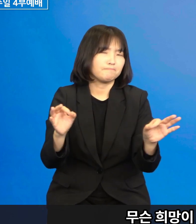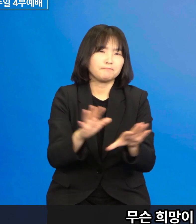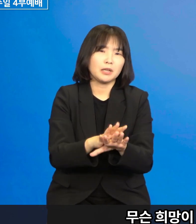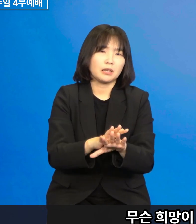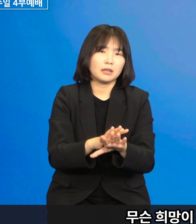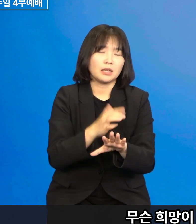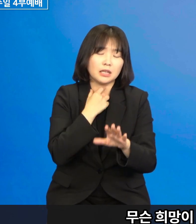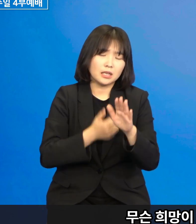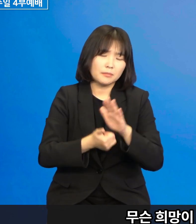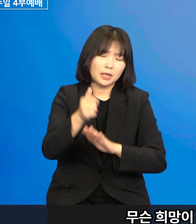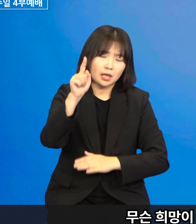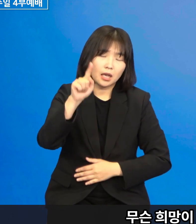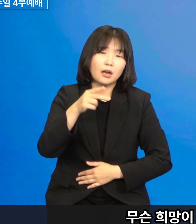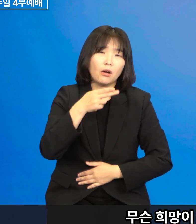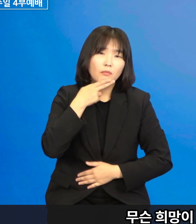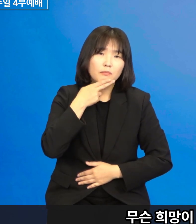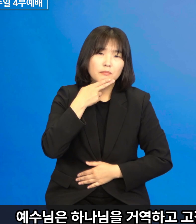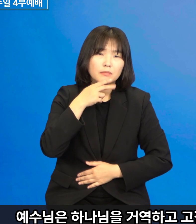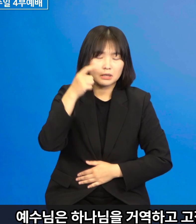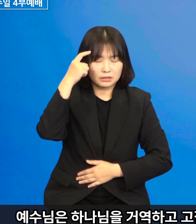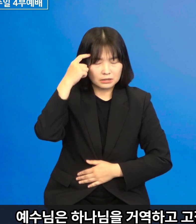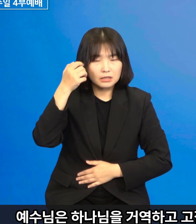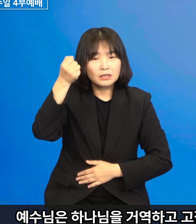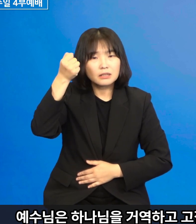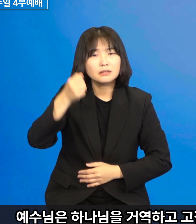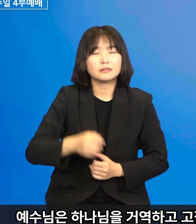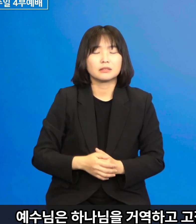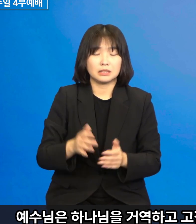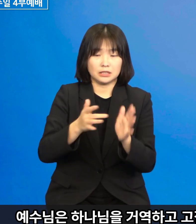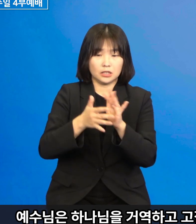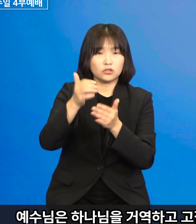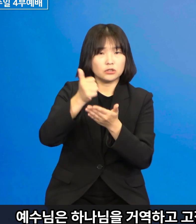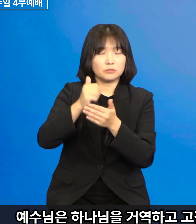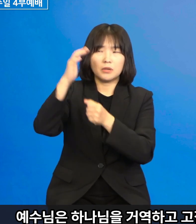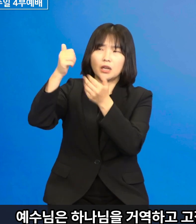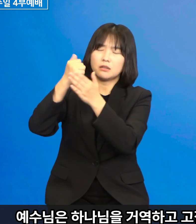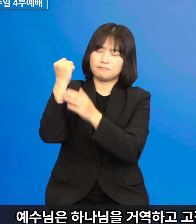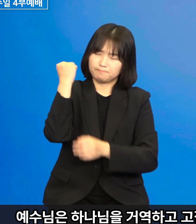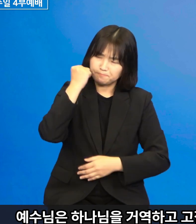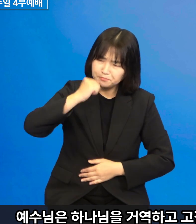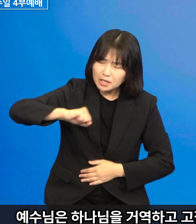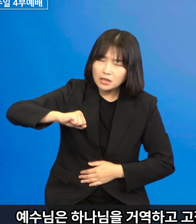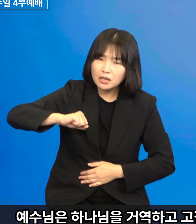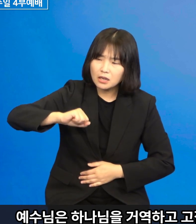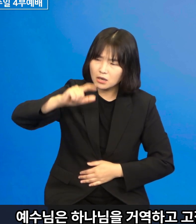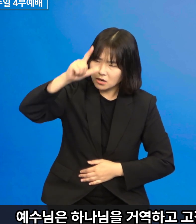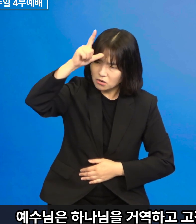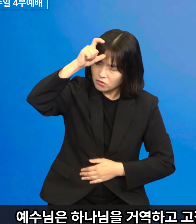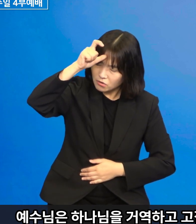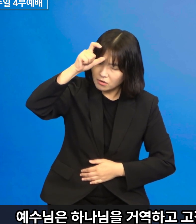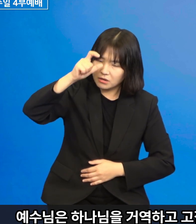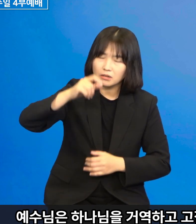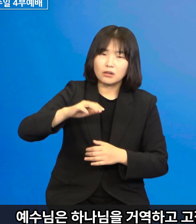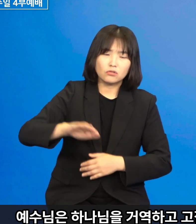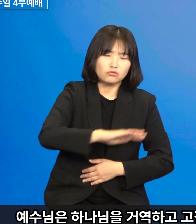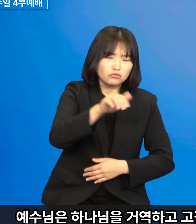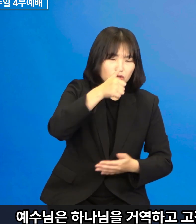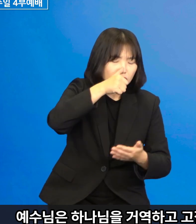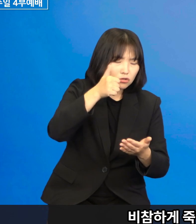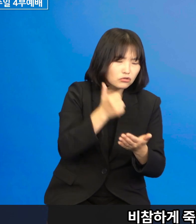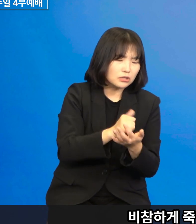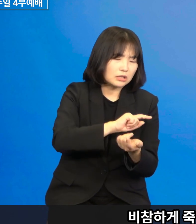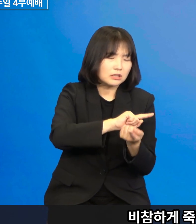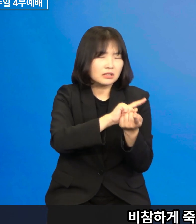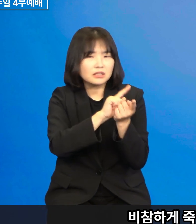희망이 있겠나 싶었습니다. 예수님은 하나님을 거역하고 고집스럽게 반역한 우리의 죄를